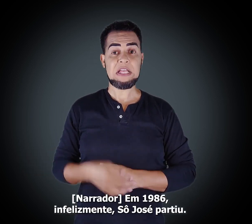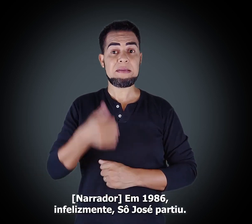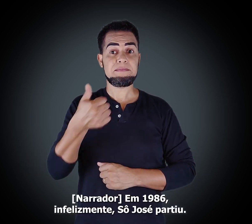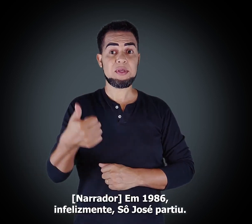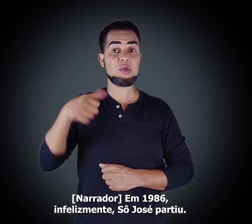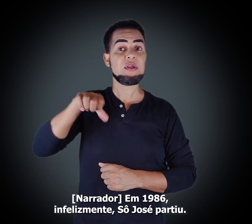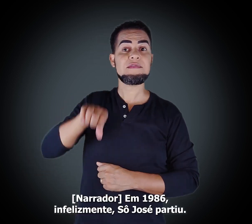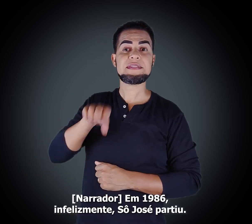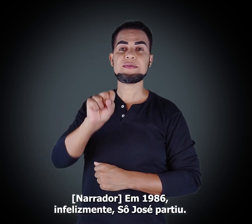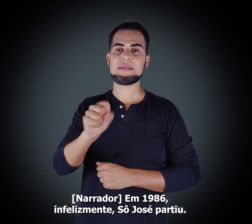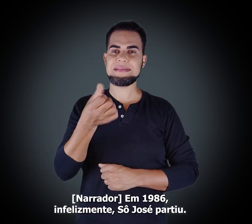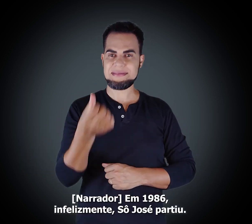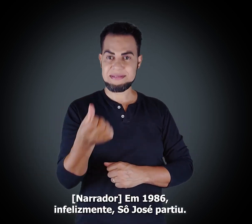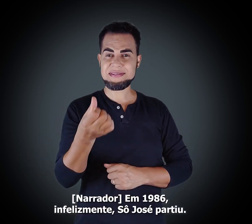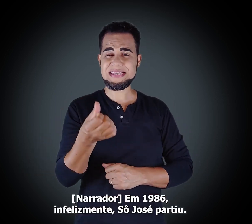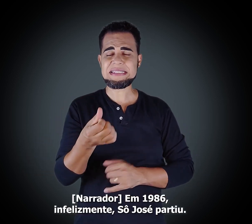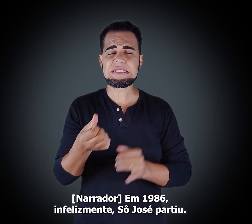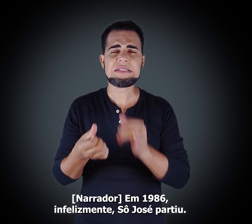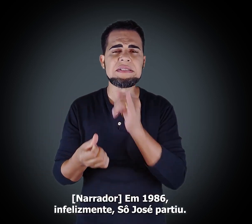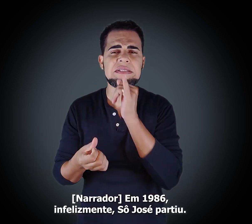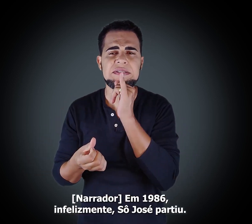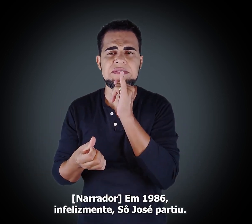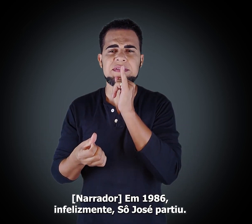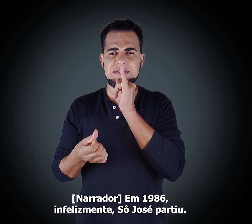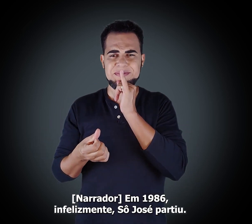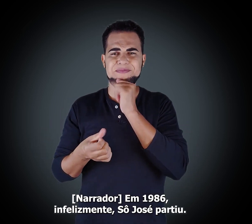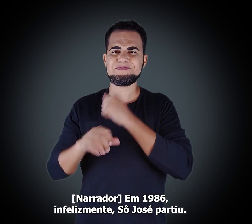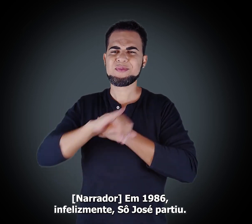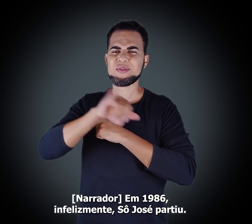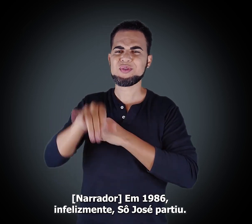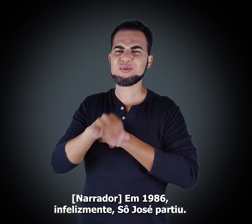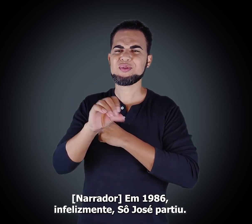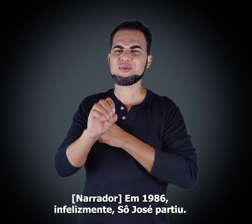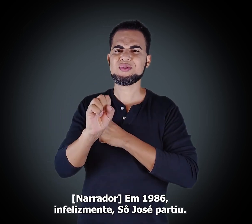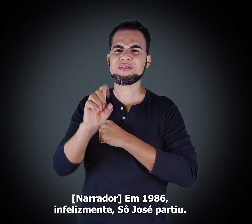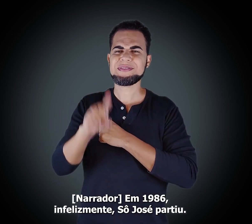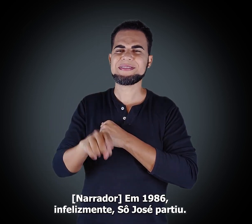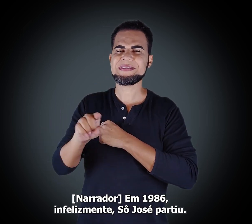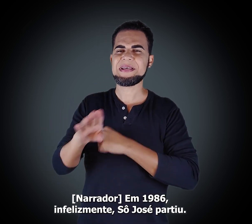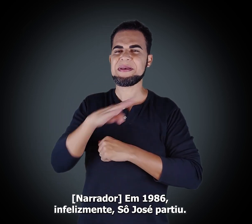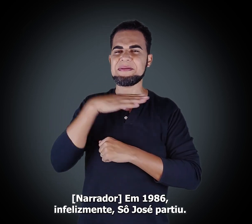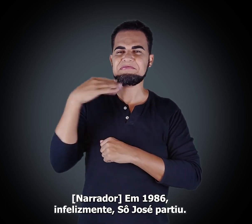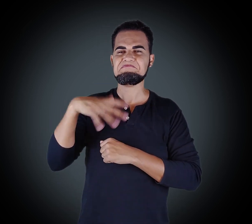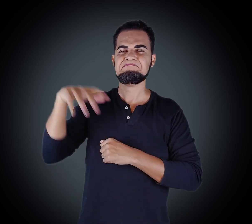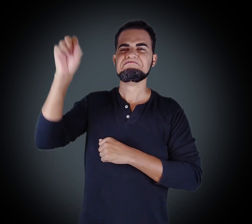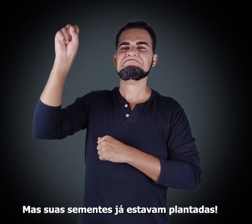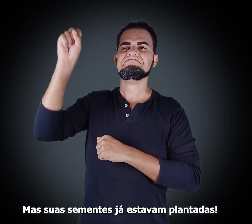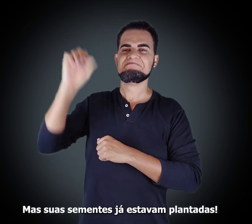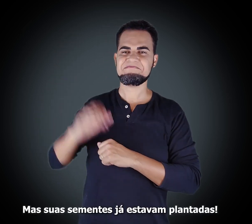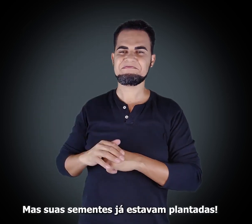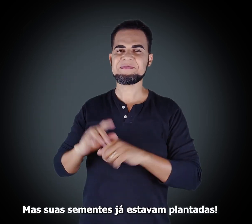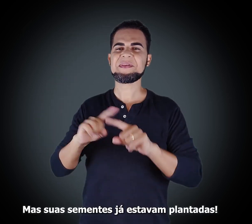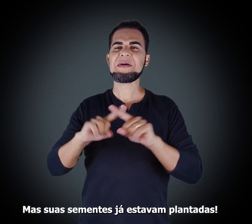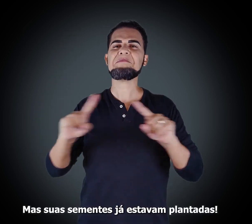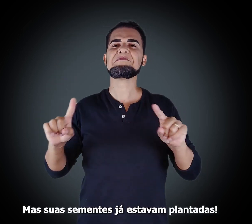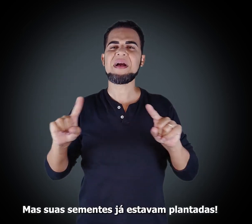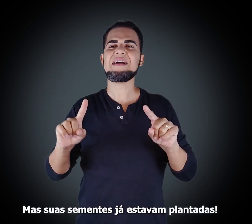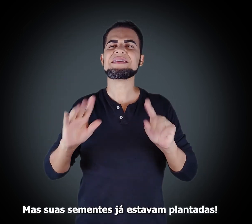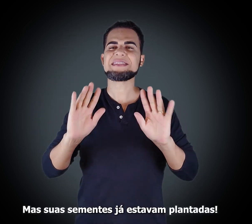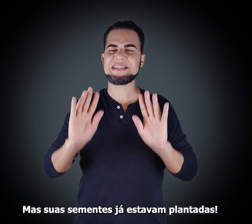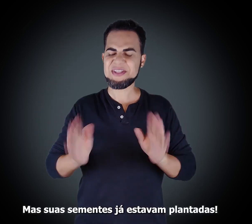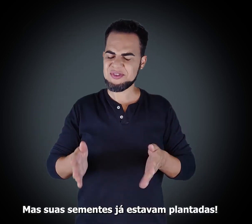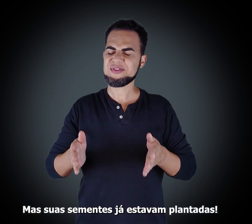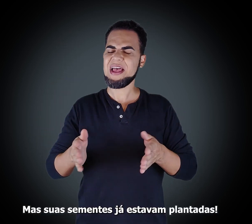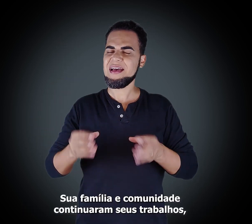Em 1986, infelizmente, São José partiu para o Orum. Mas suas sementes já